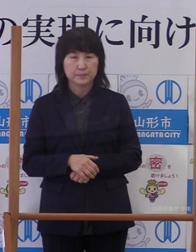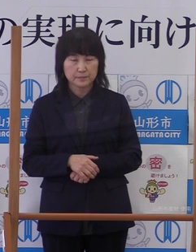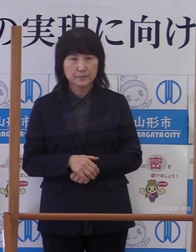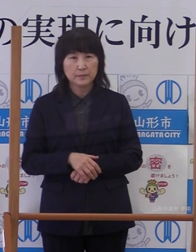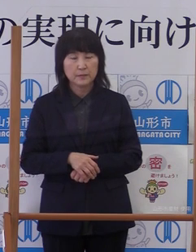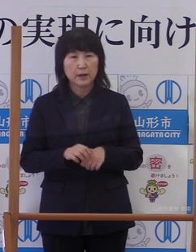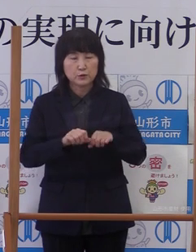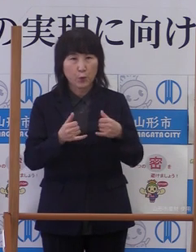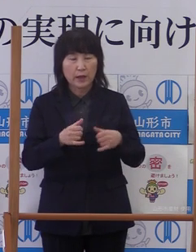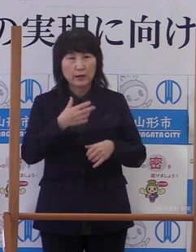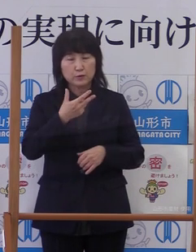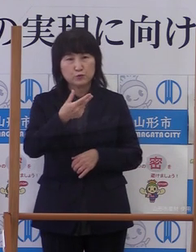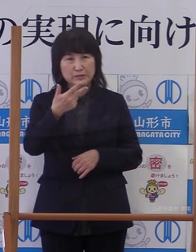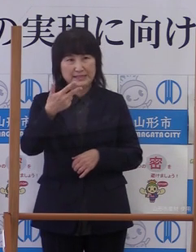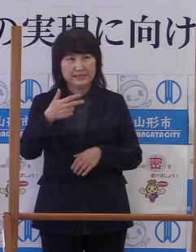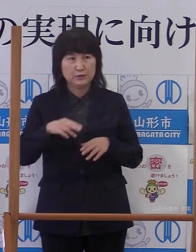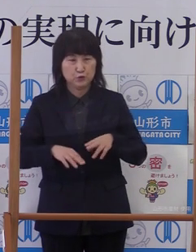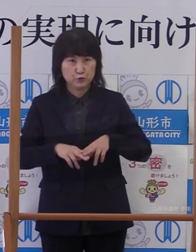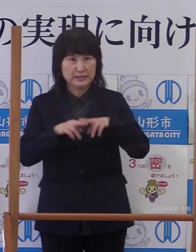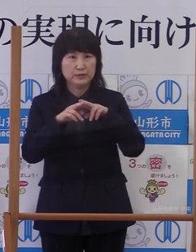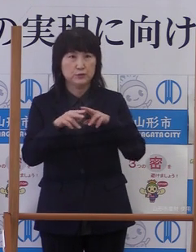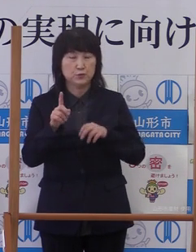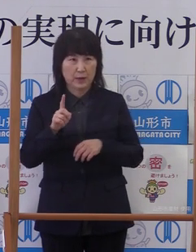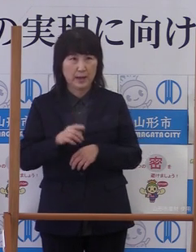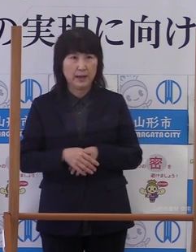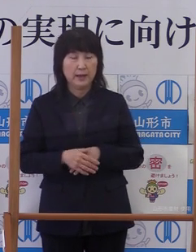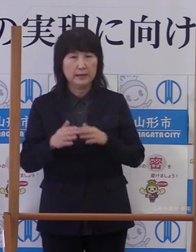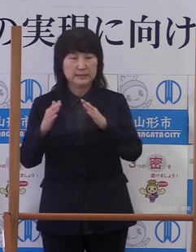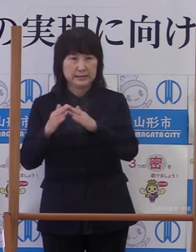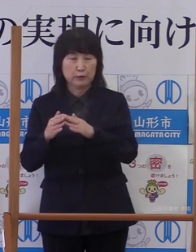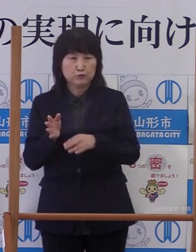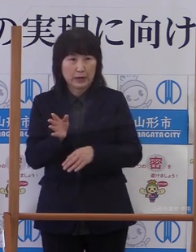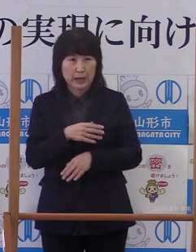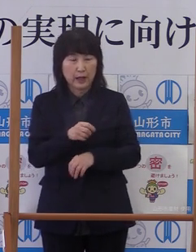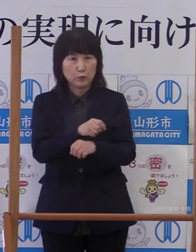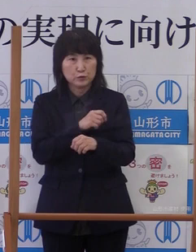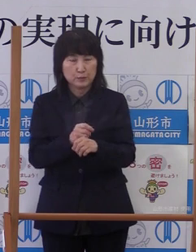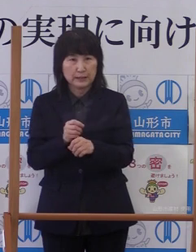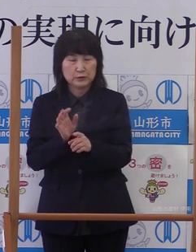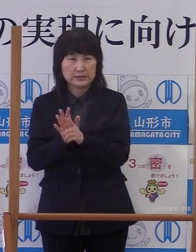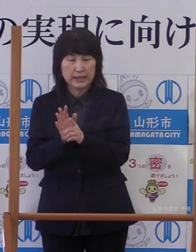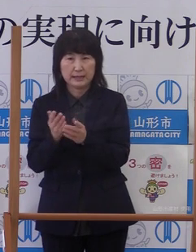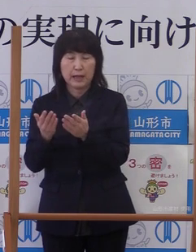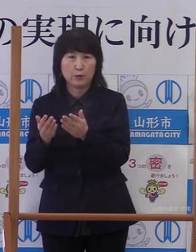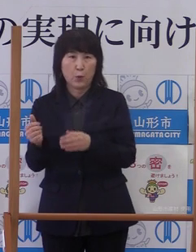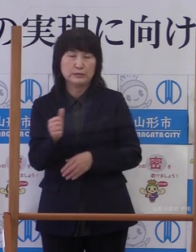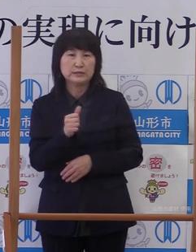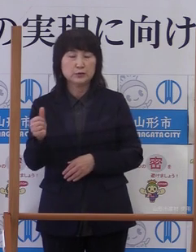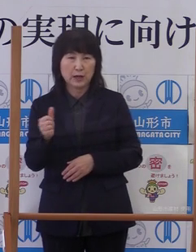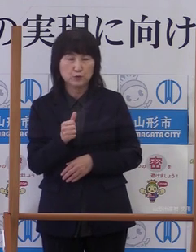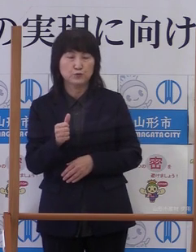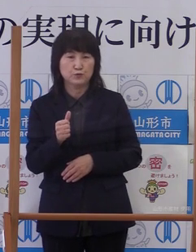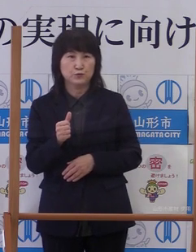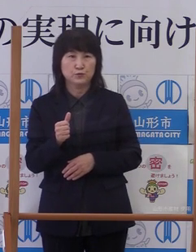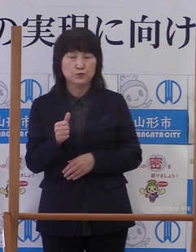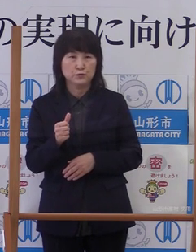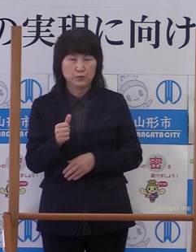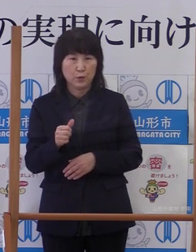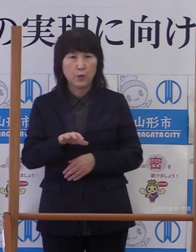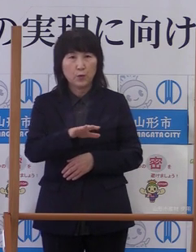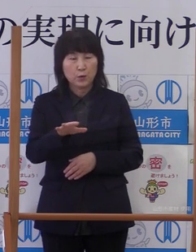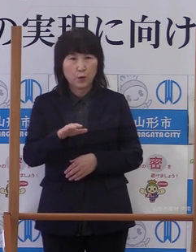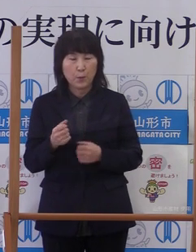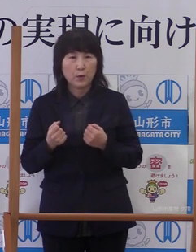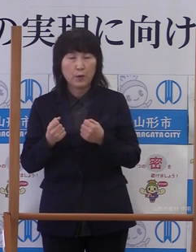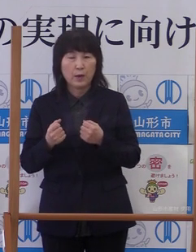障害福祉の充実につきましては、自宅から特別支援学校等へ通学している児童生